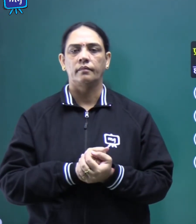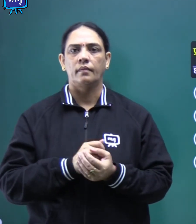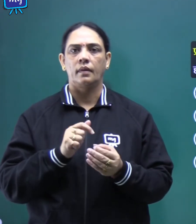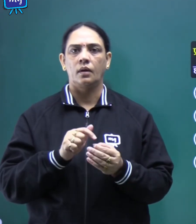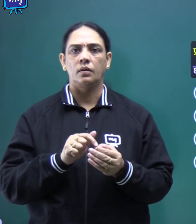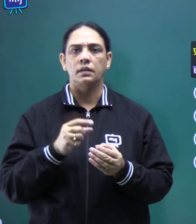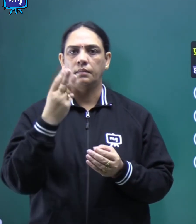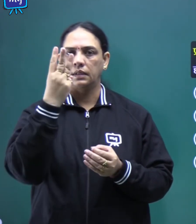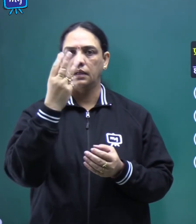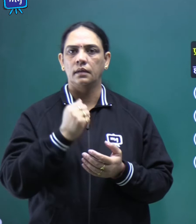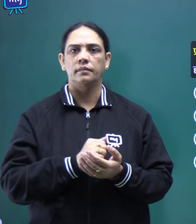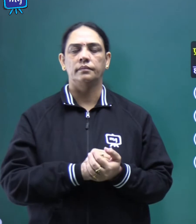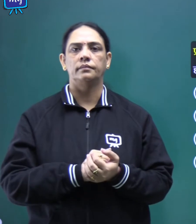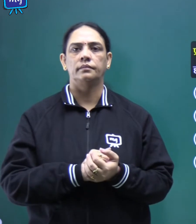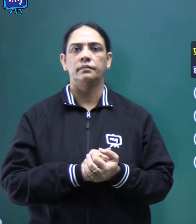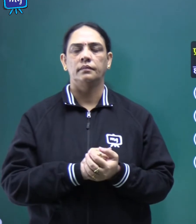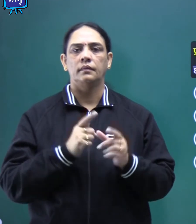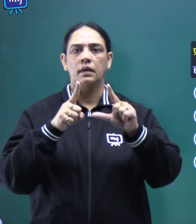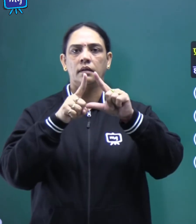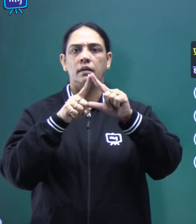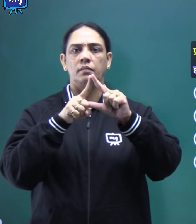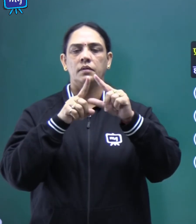प्रश्न नंबर 3, त्रिभुज में